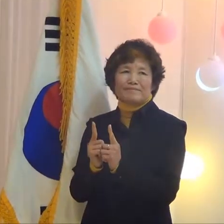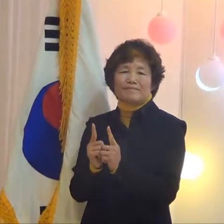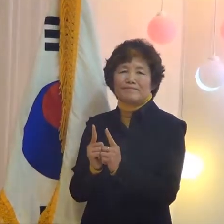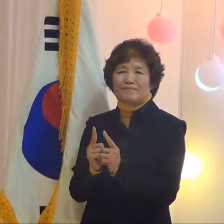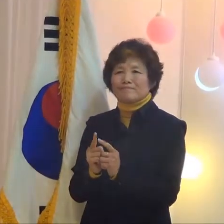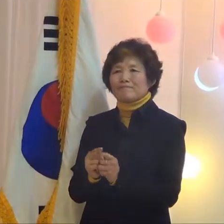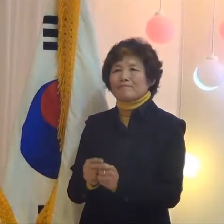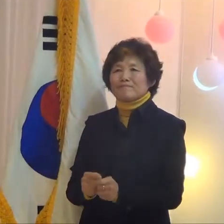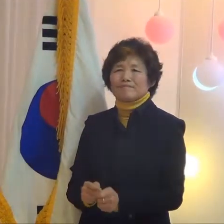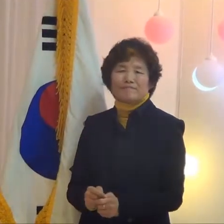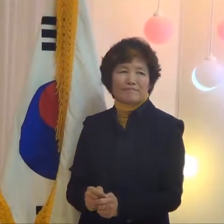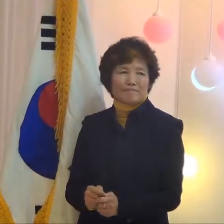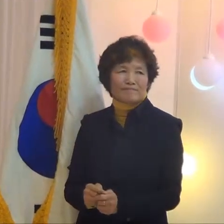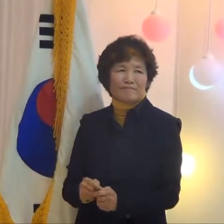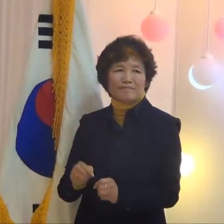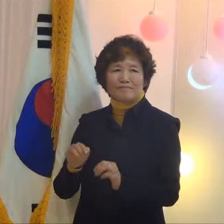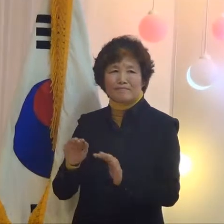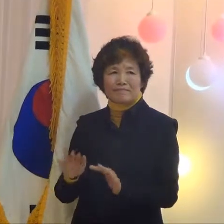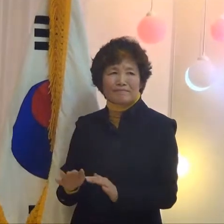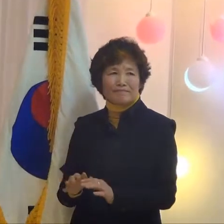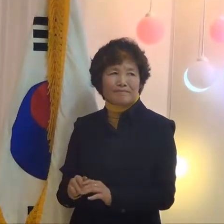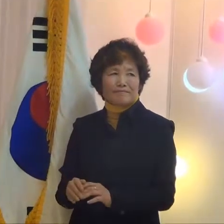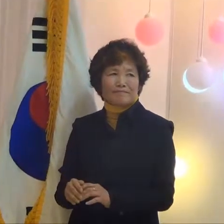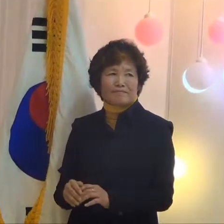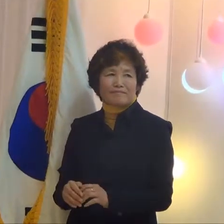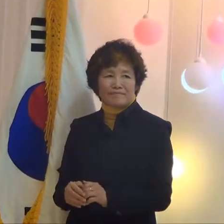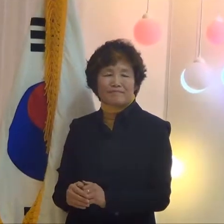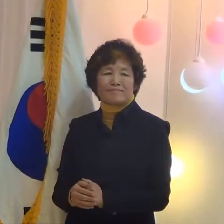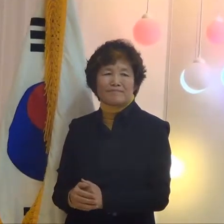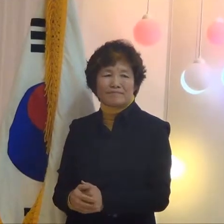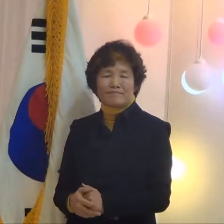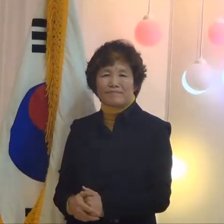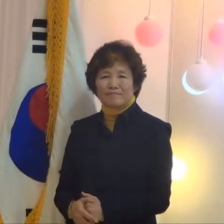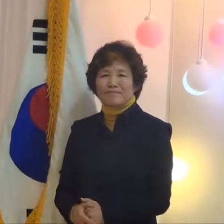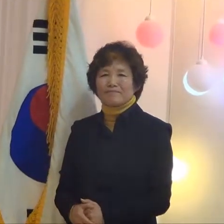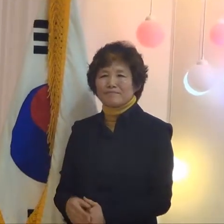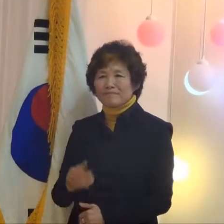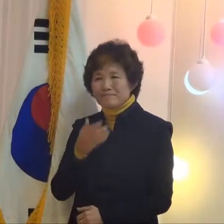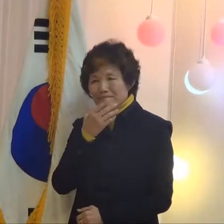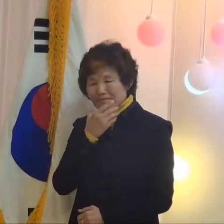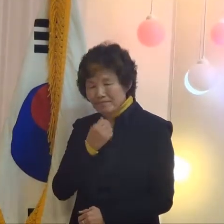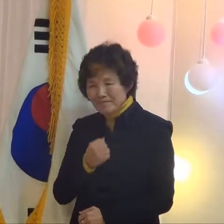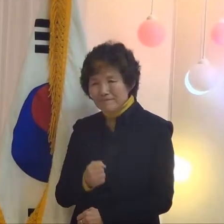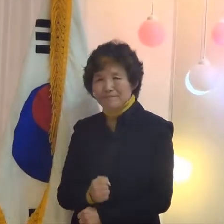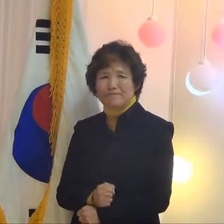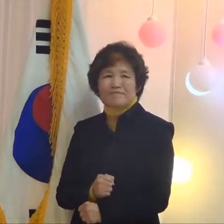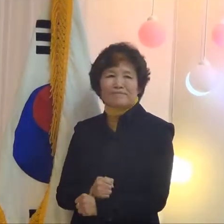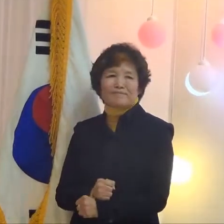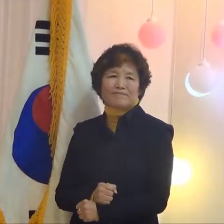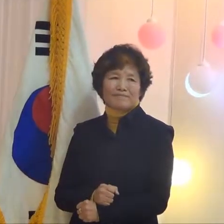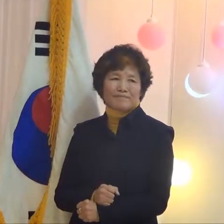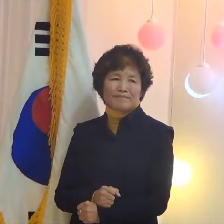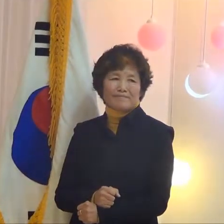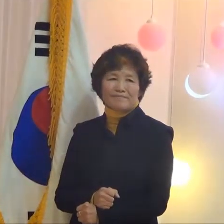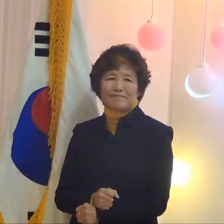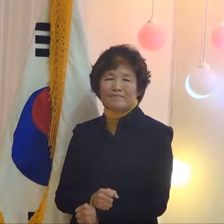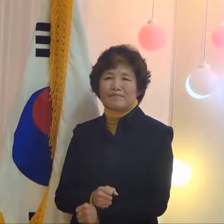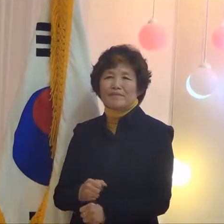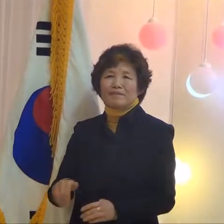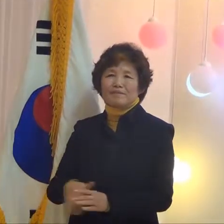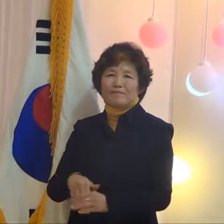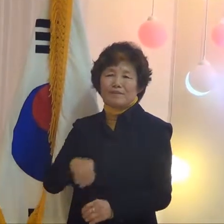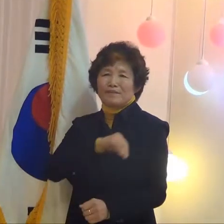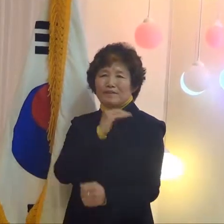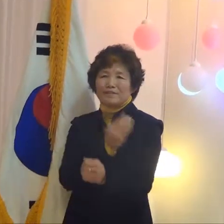진영 논리를 떠나서 이런 스펙트클한 세상을 볼 수 있어서 너무나 행복했습니다. 그리고 마지막에 예술이 좋다,